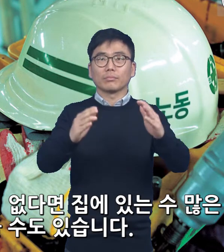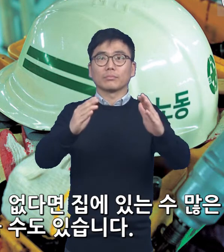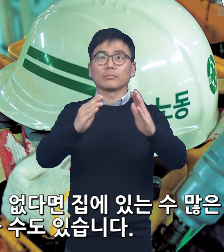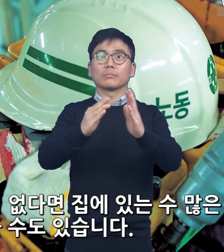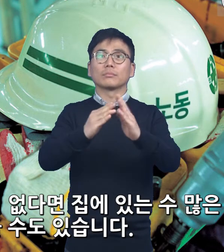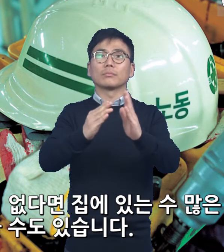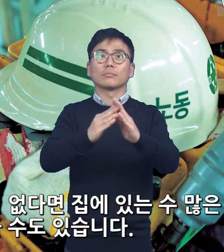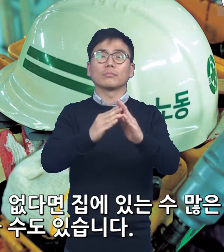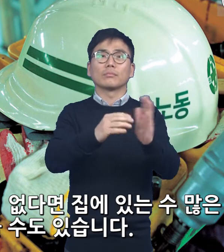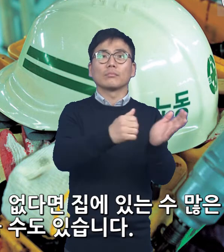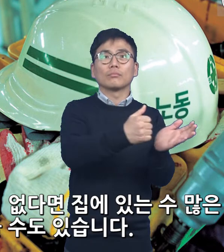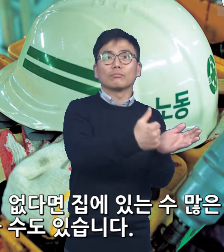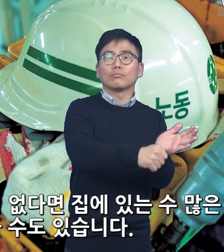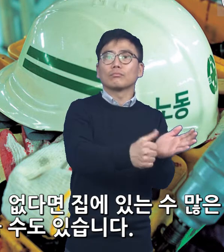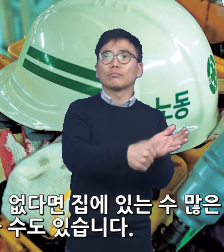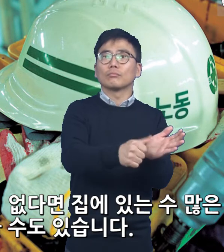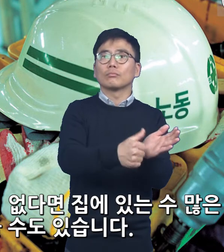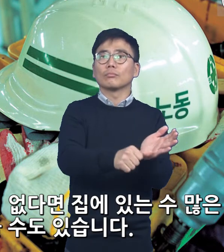있습니다.